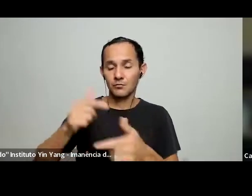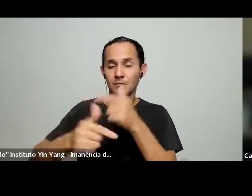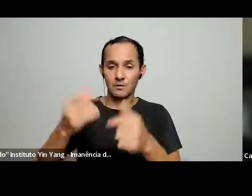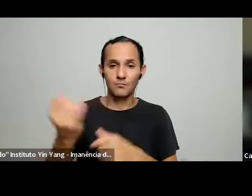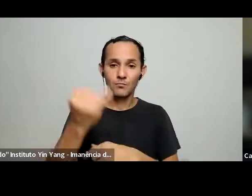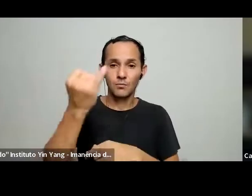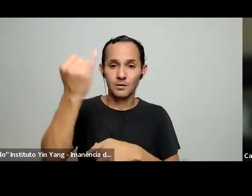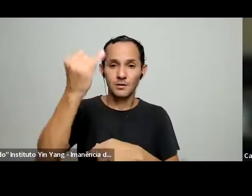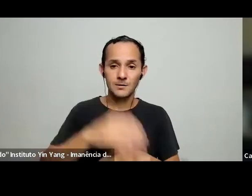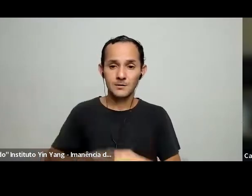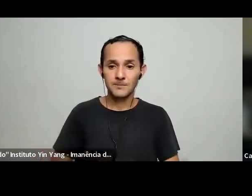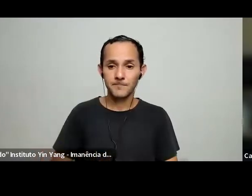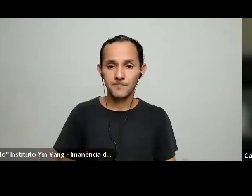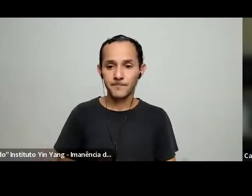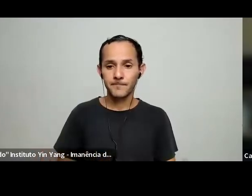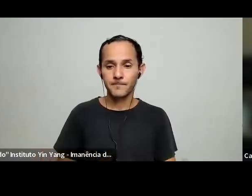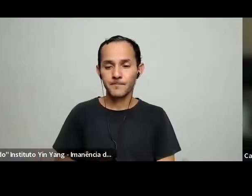importantes.